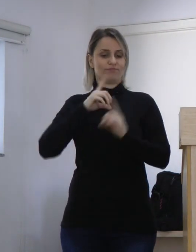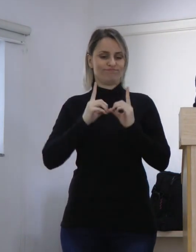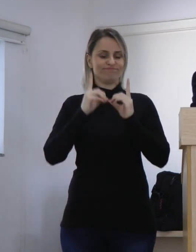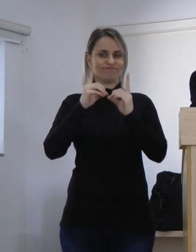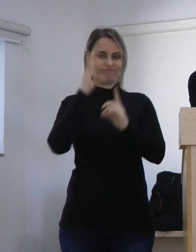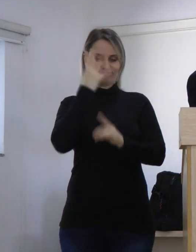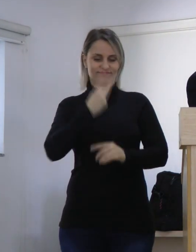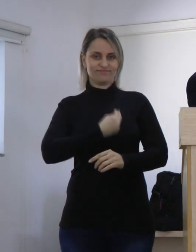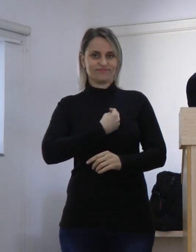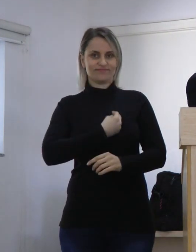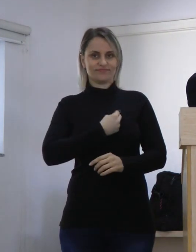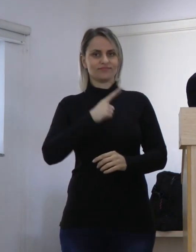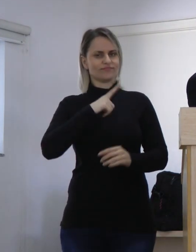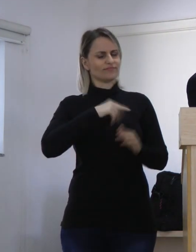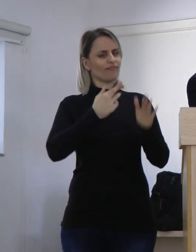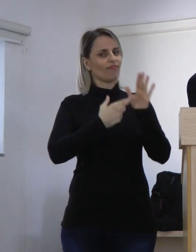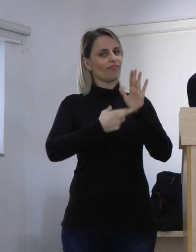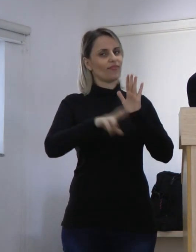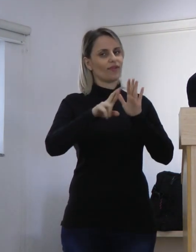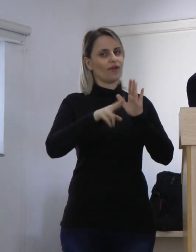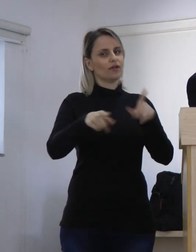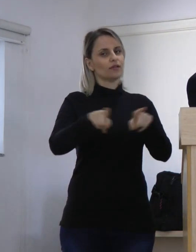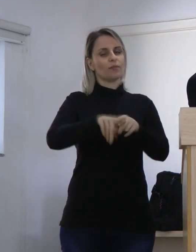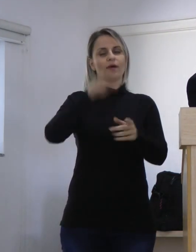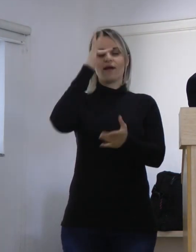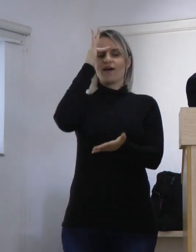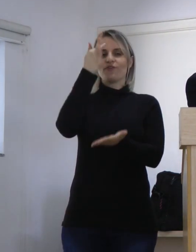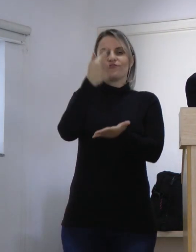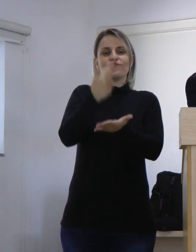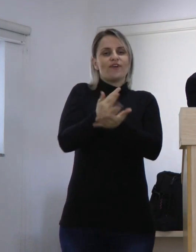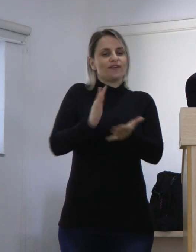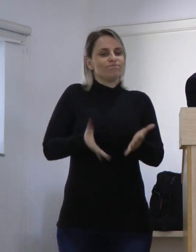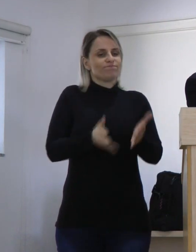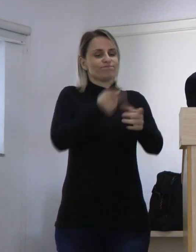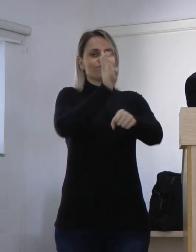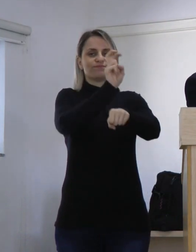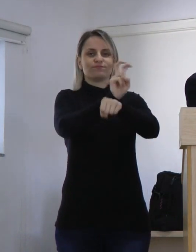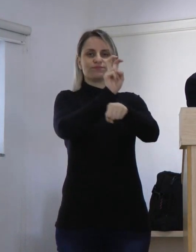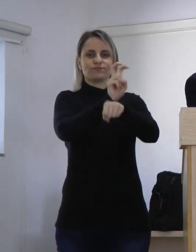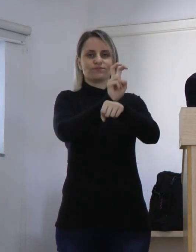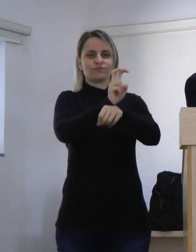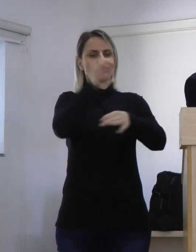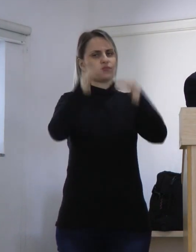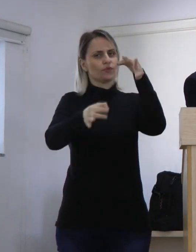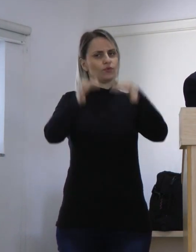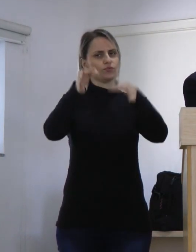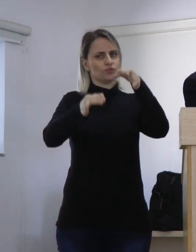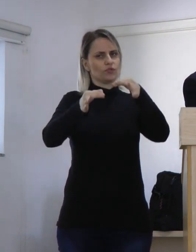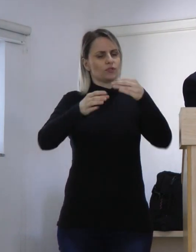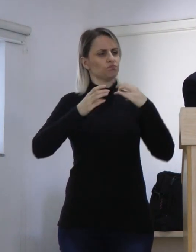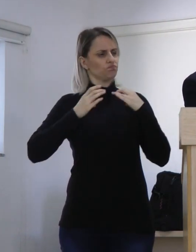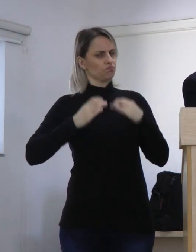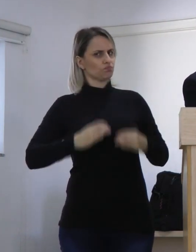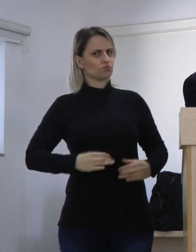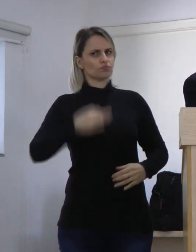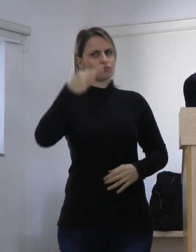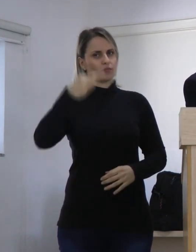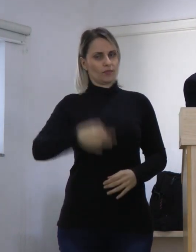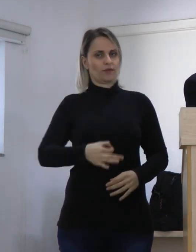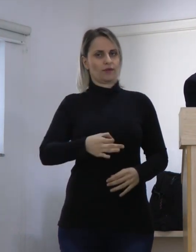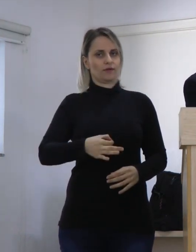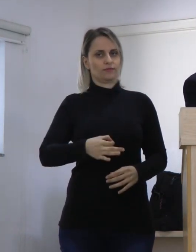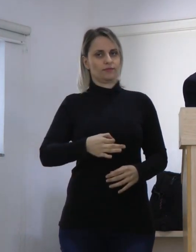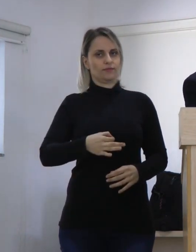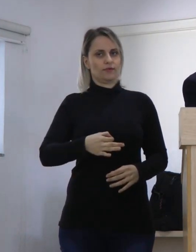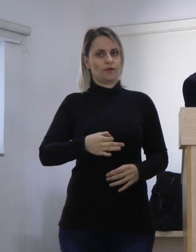outras religiões promovem a fé, a esperança, a justiça, a honestidade, a defesa da vida desde a